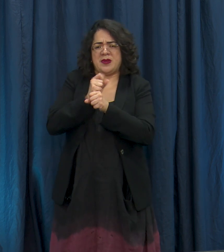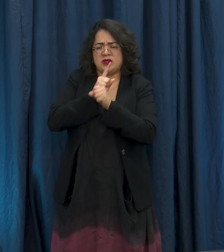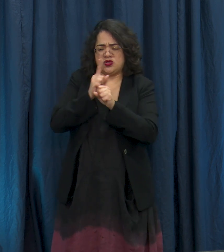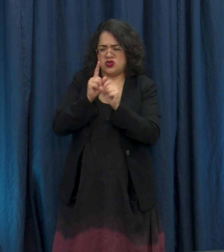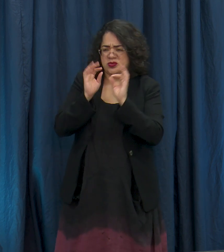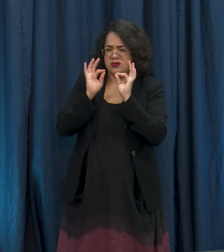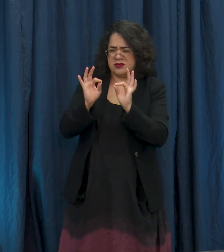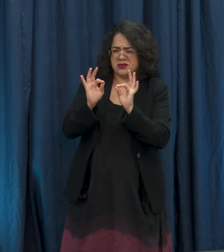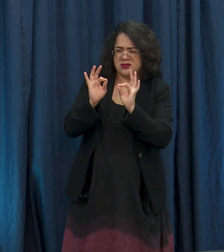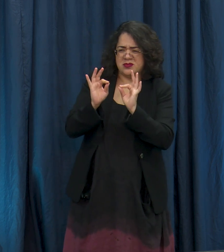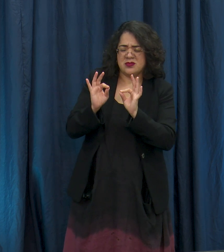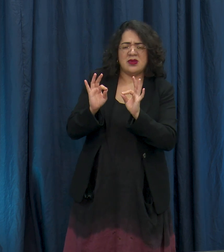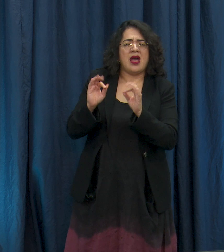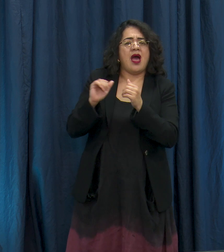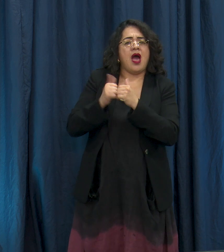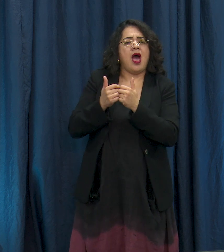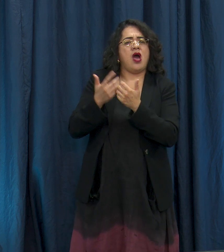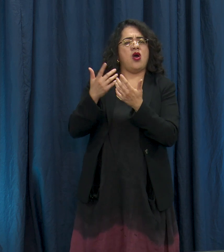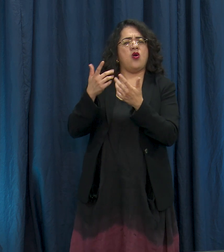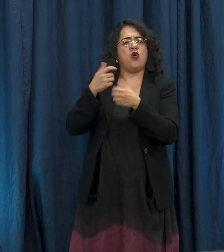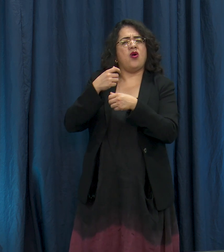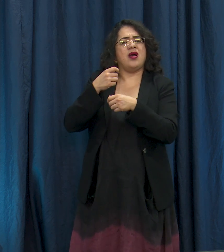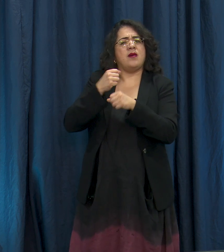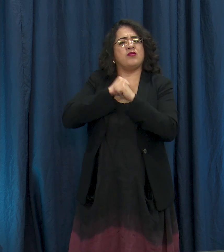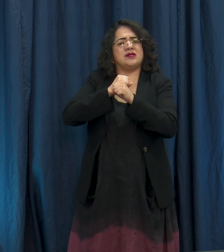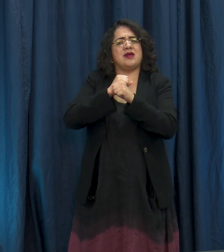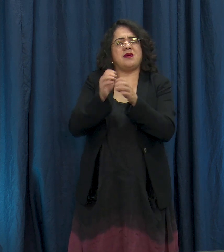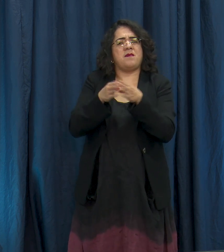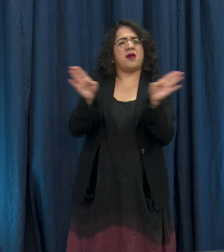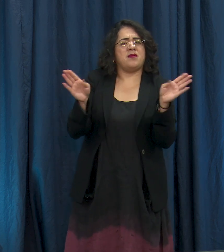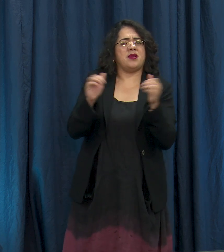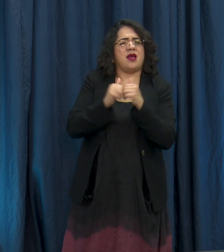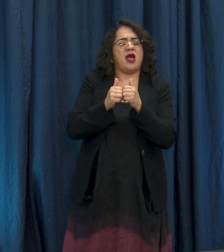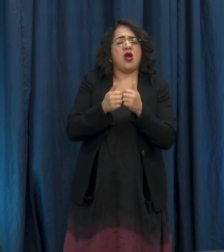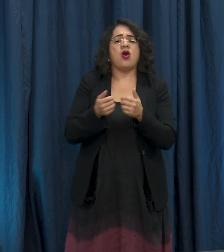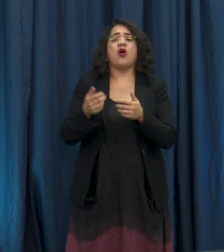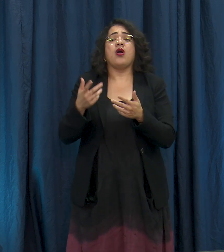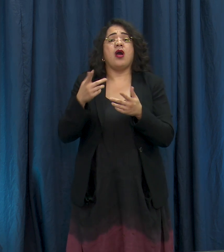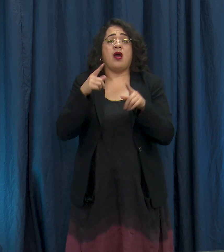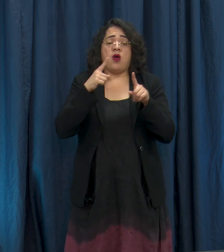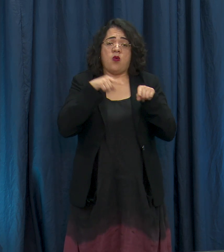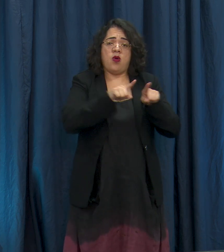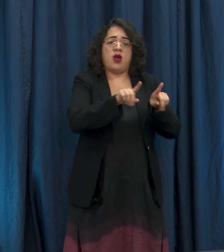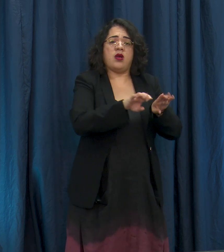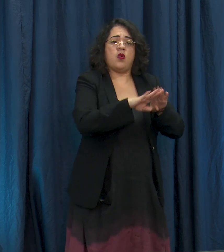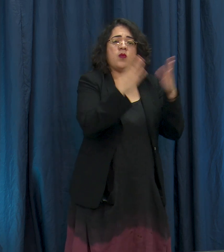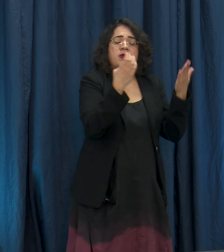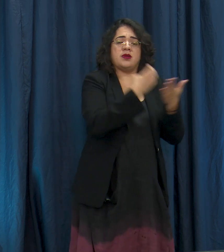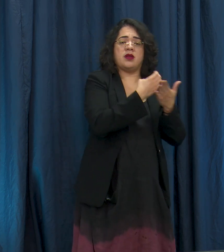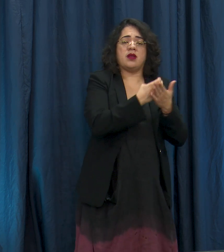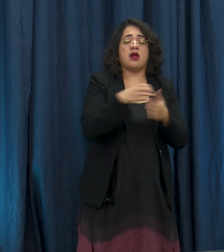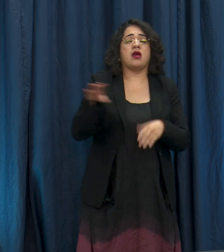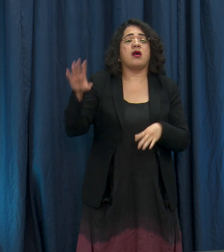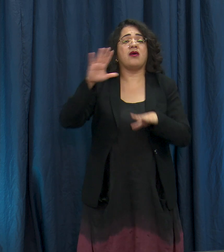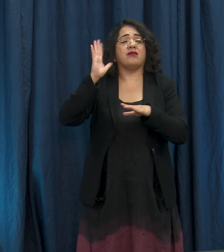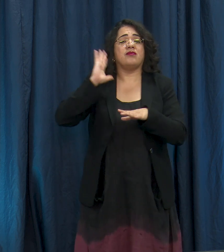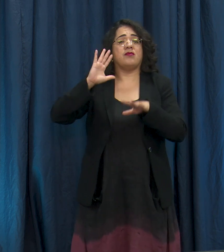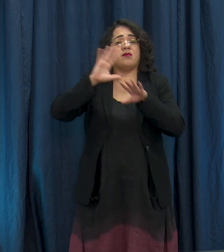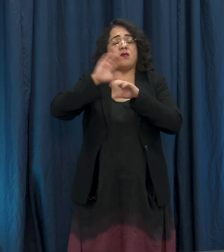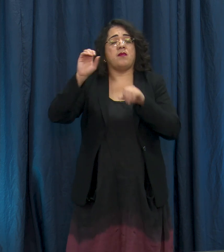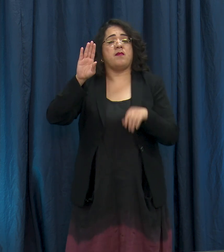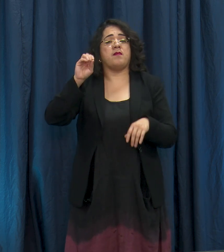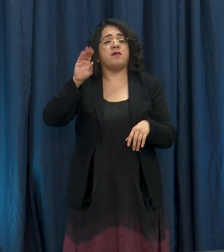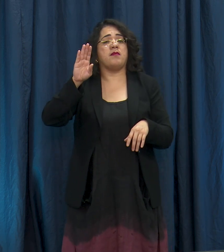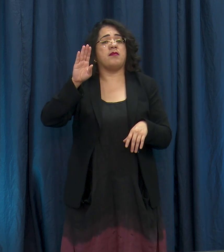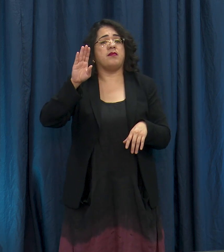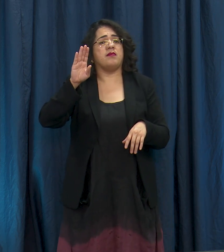Bob Foster va a examinar la información médica, económica e incluso social disponible para recomendar protocolos